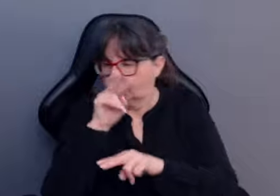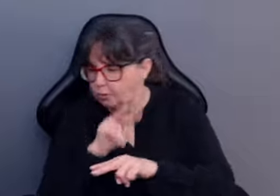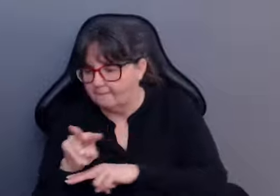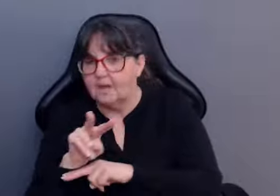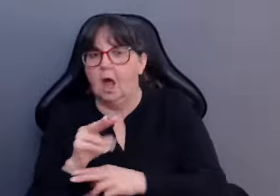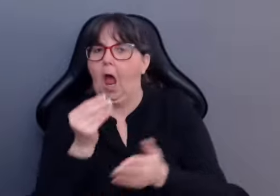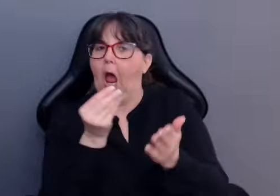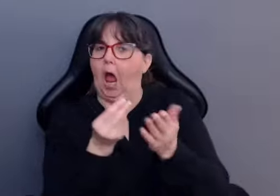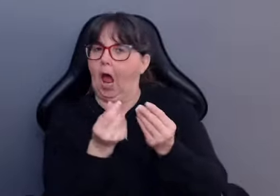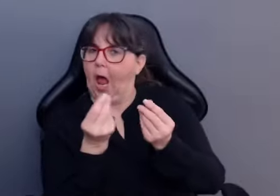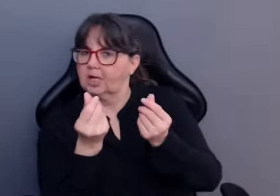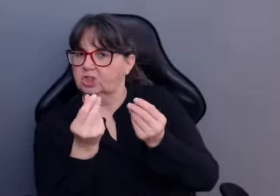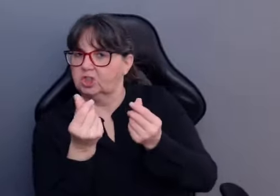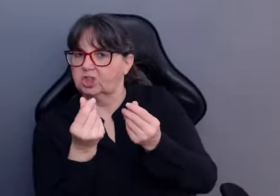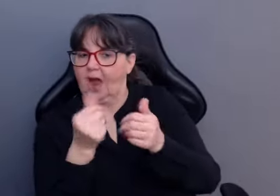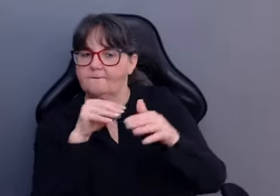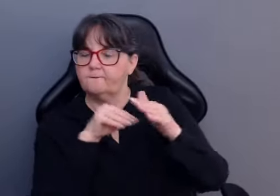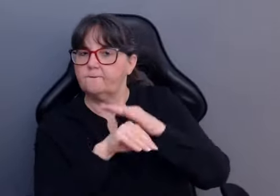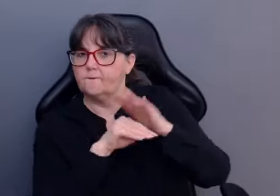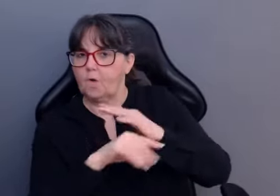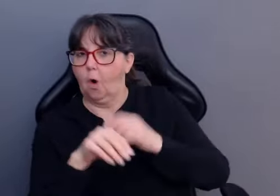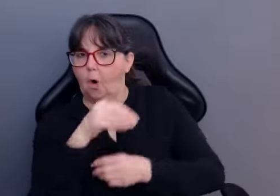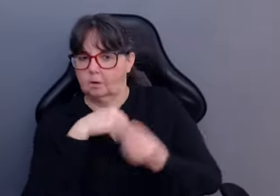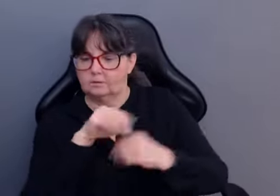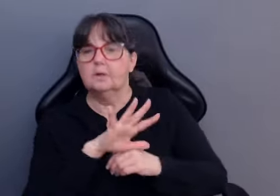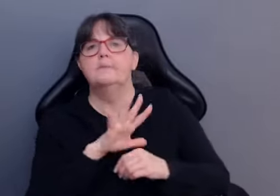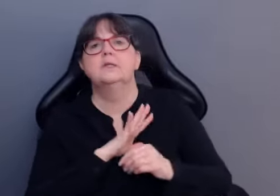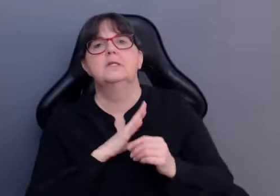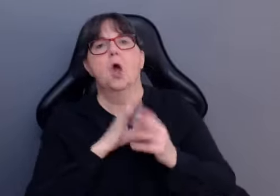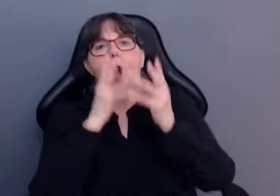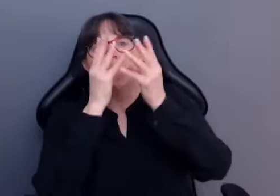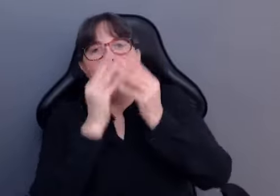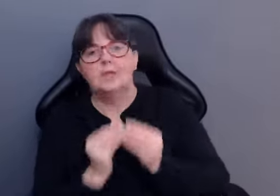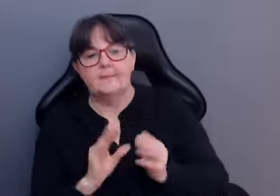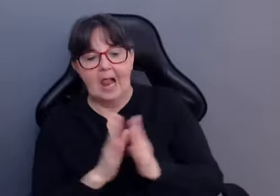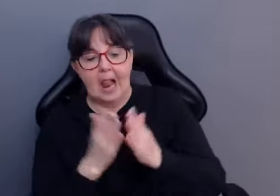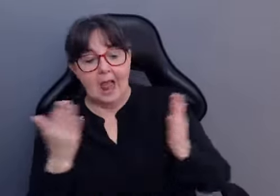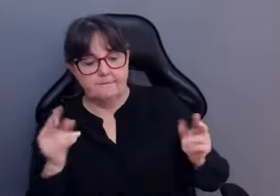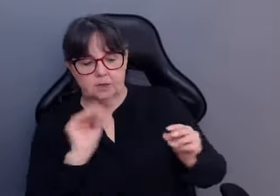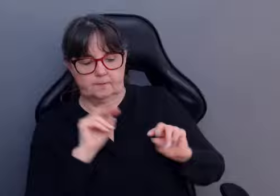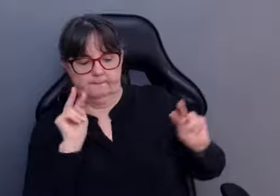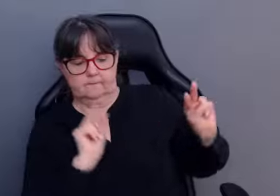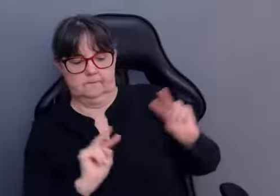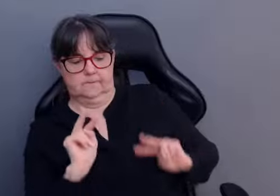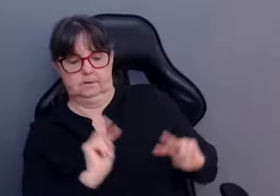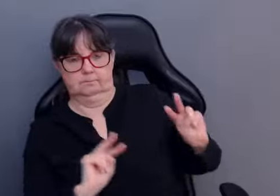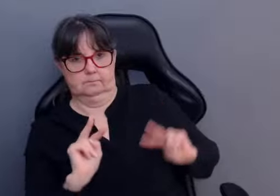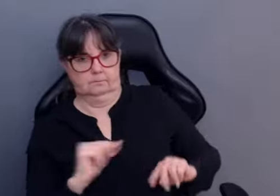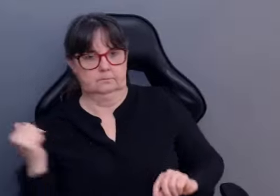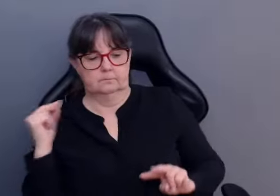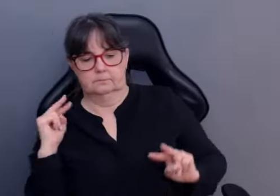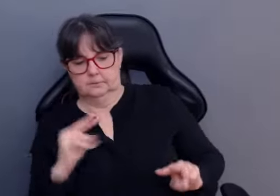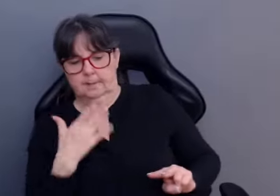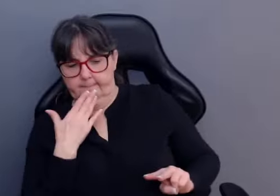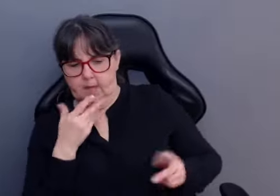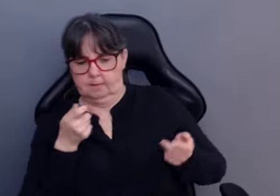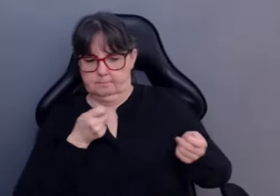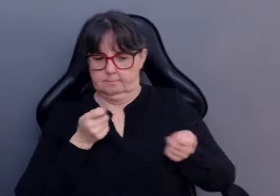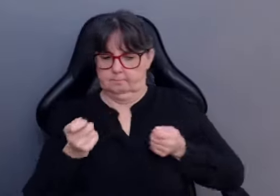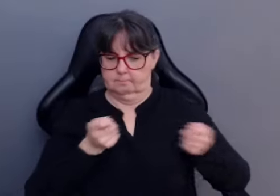de l'organisme et de ses livres de comptabilité. Il veille à l'administration financière